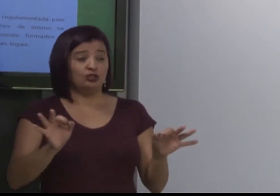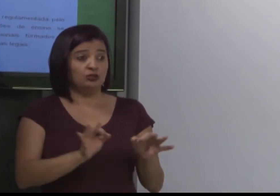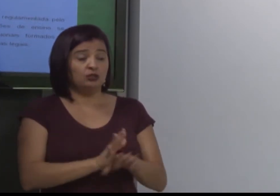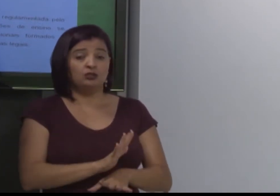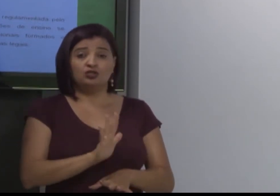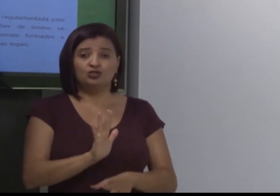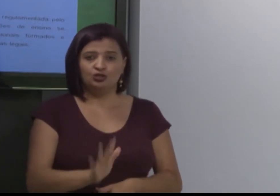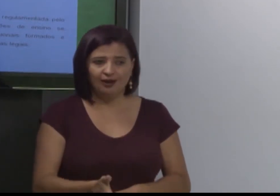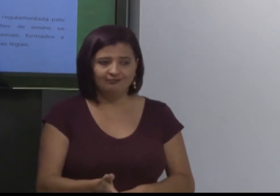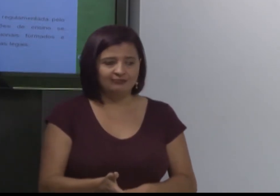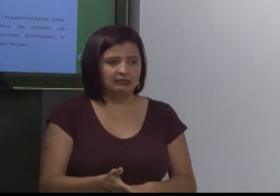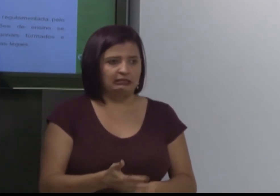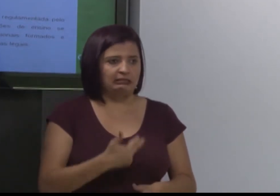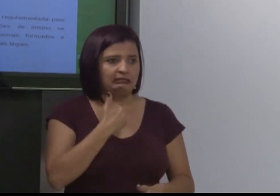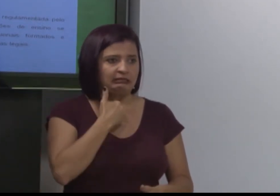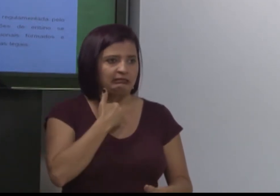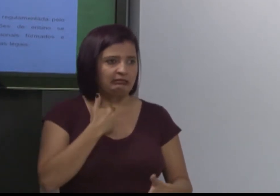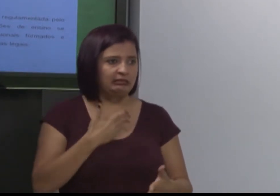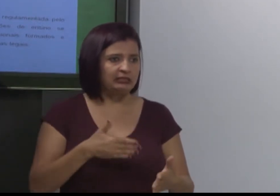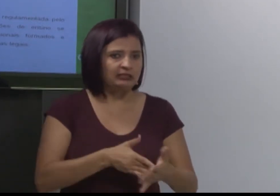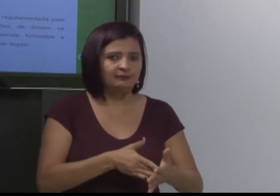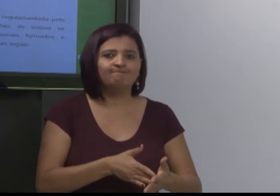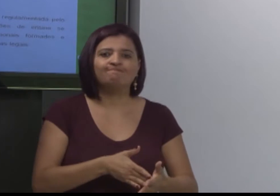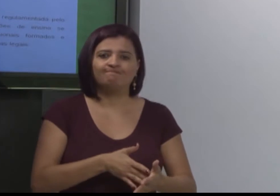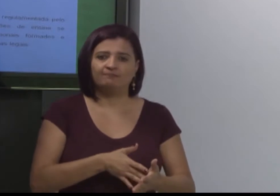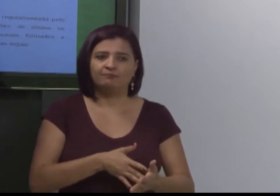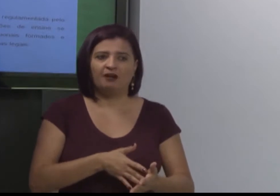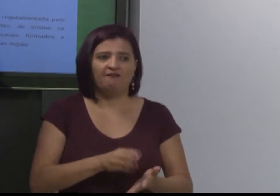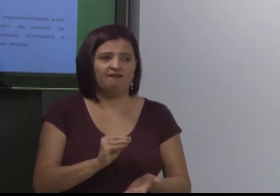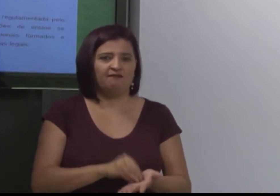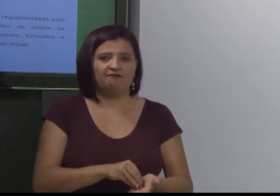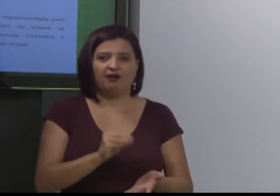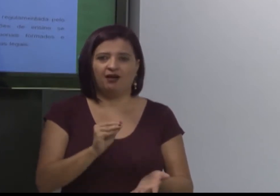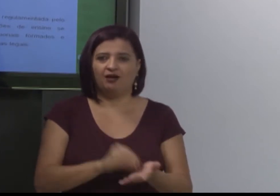já efetivado, porém ainda havia falta de profissionais.